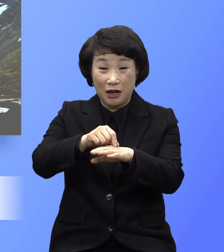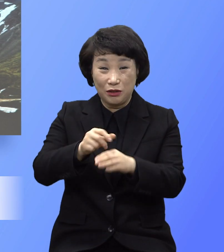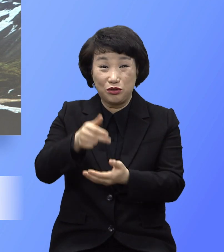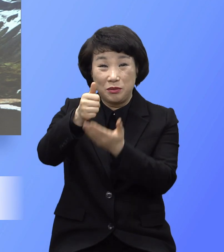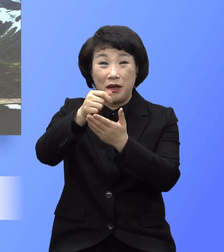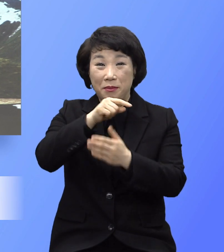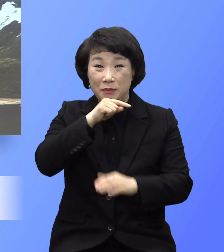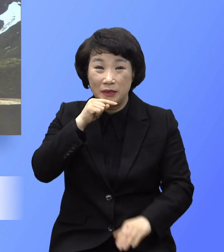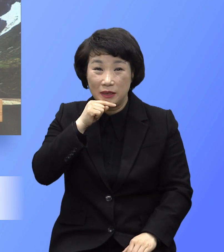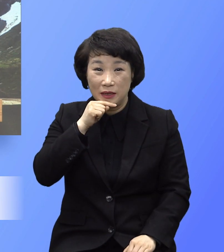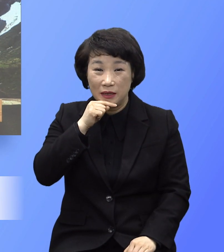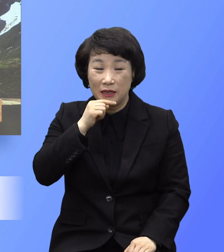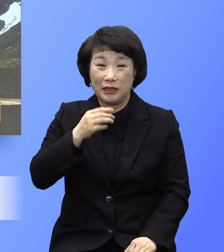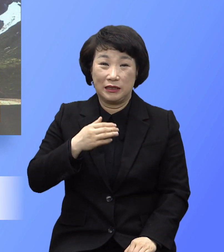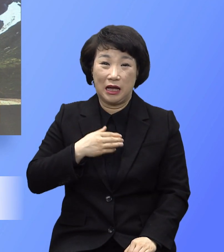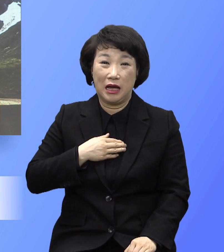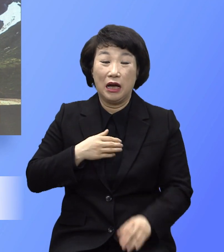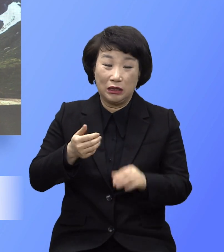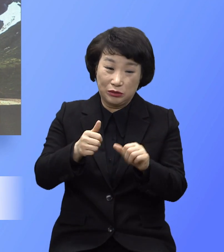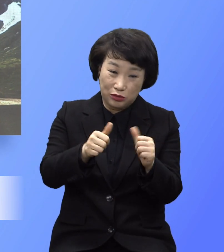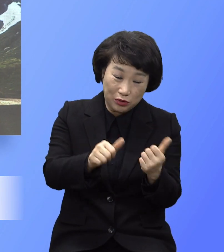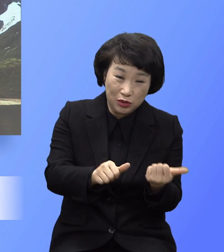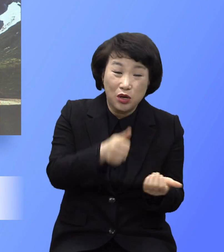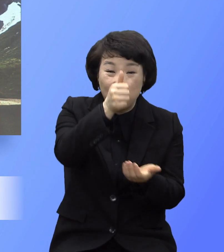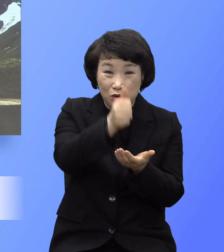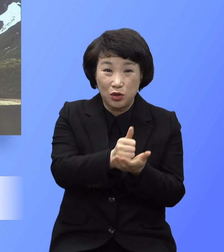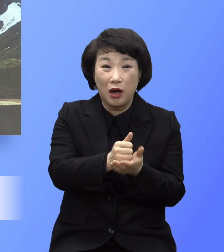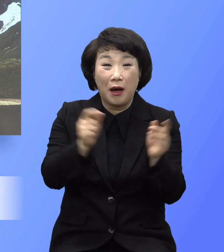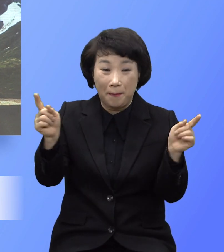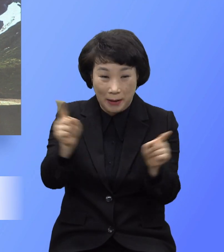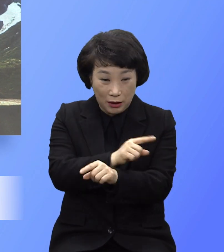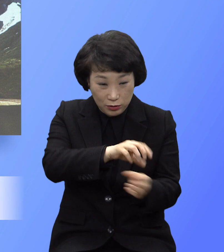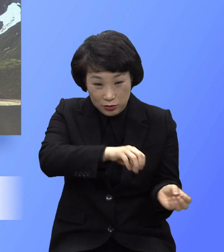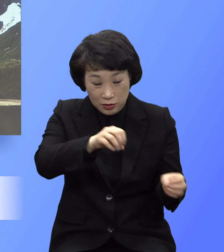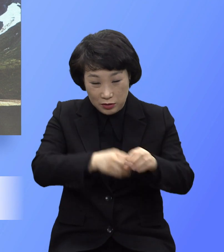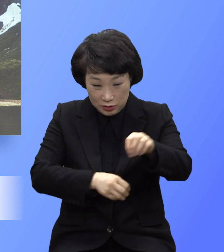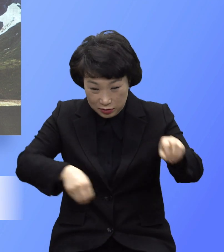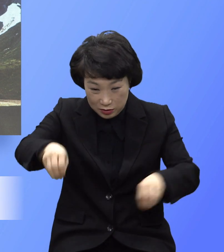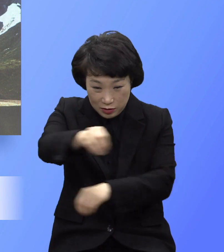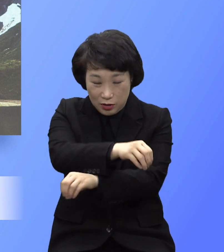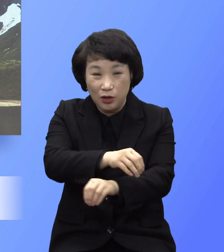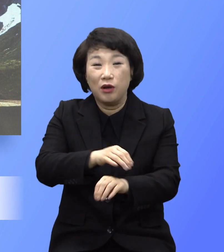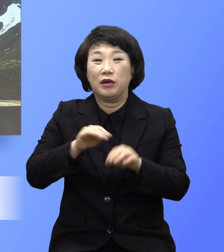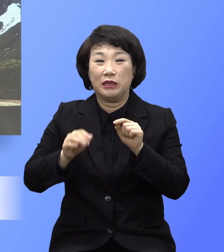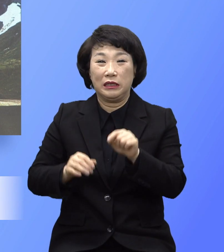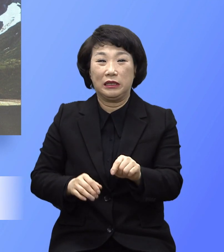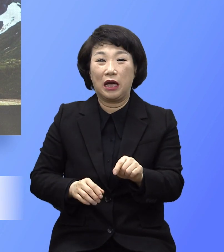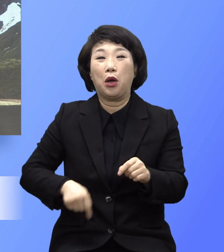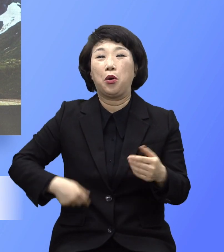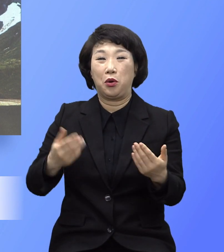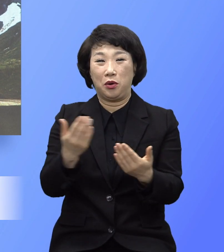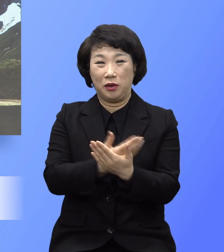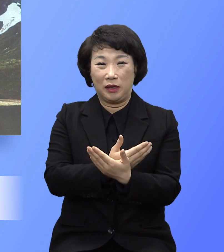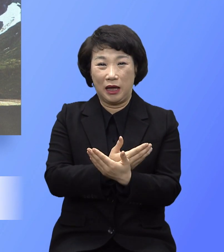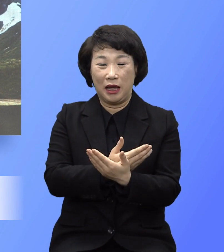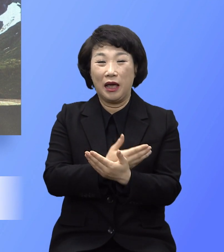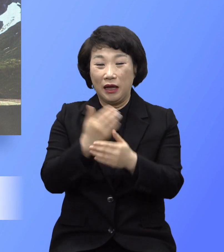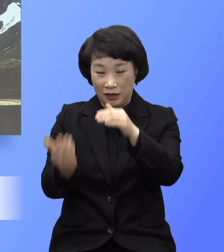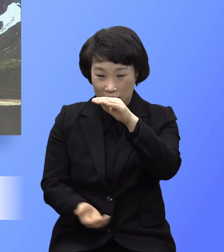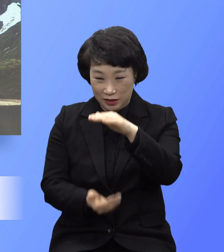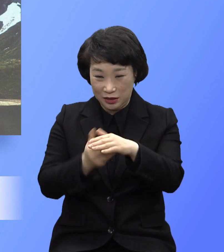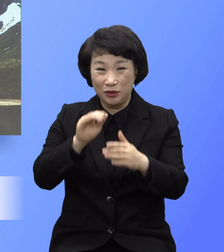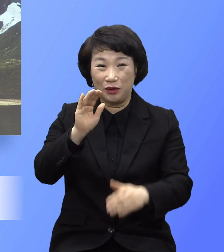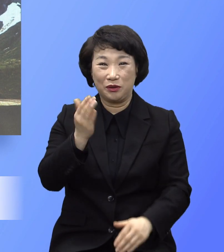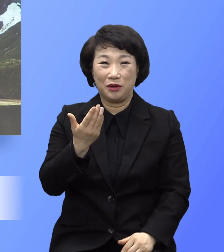살과 피와 나의 죽을 죄와 바꾸는 위대한 전환이 회개를 통해서